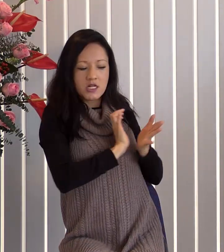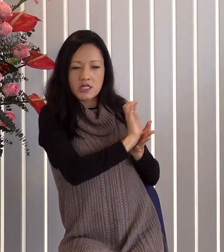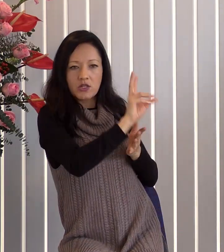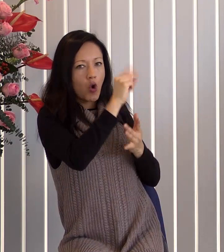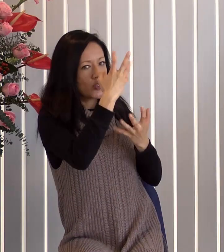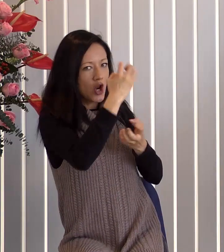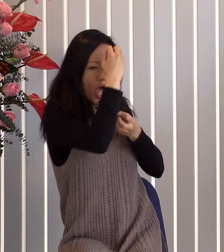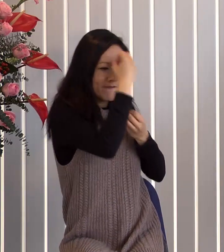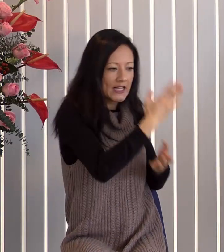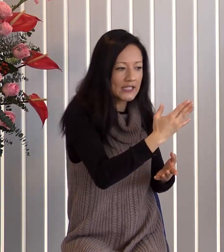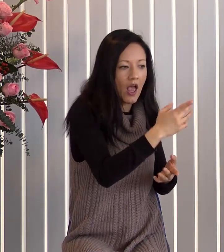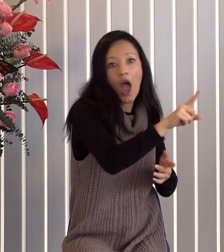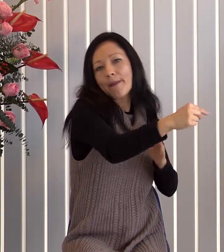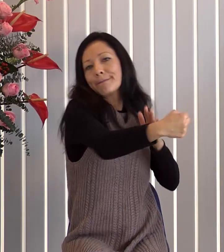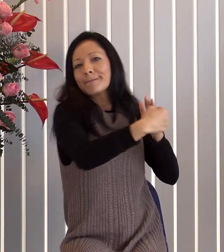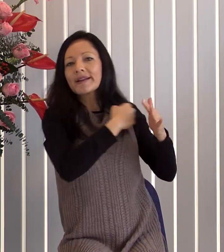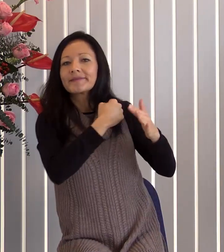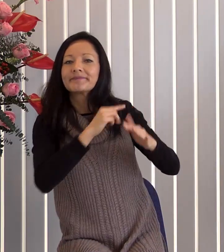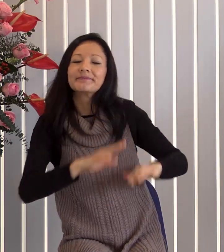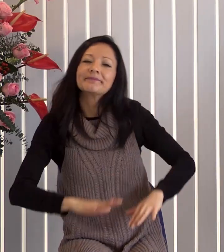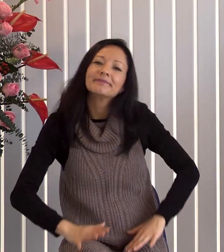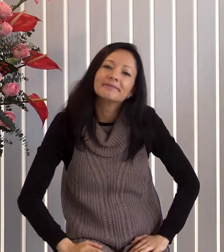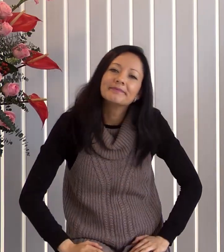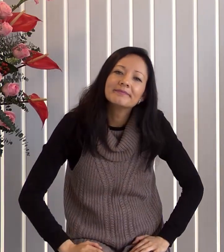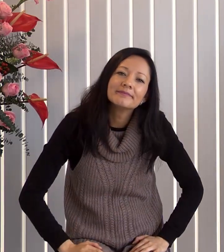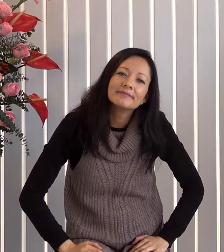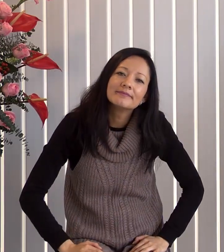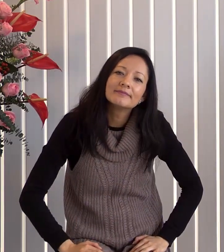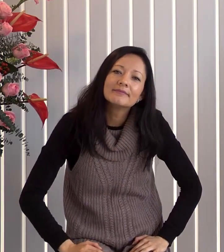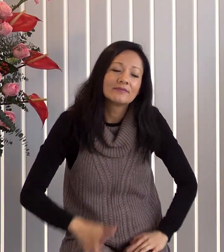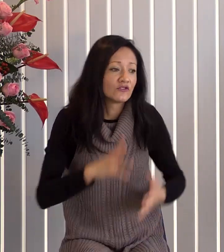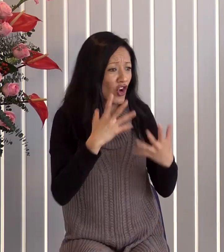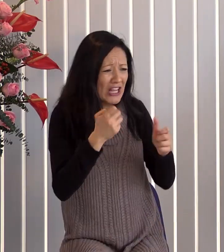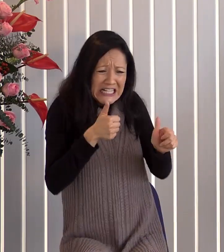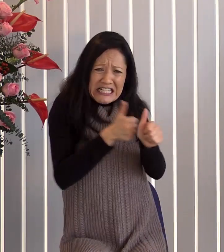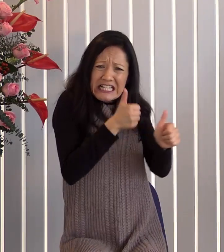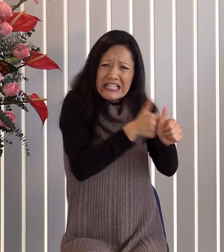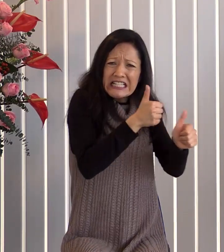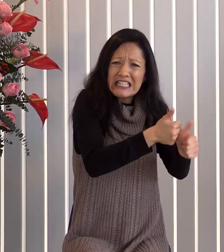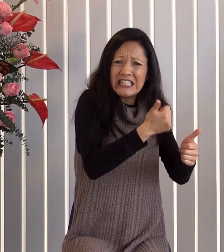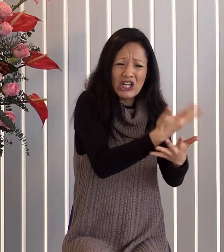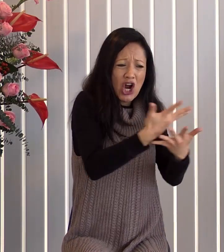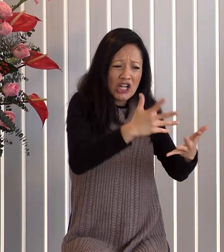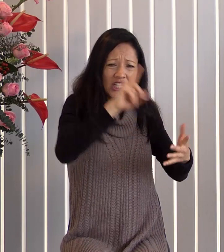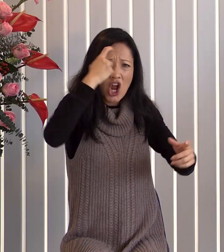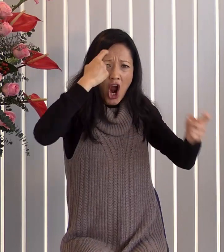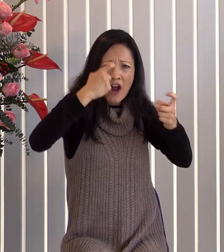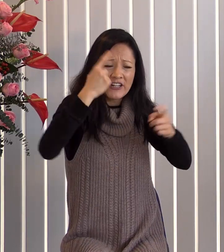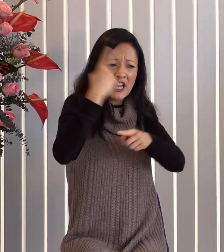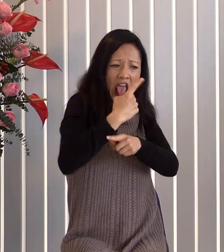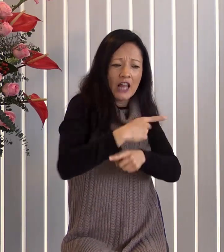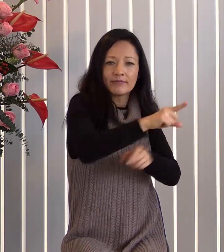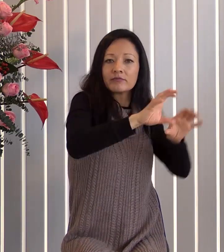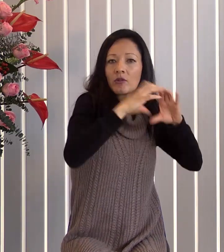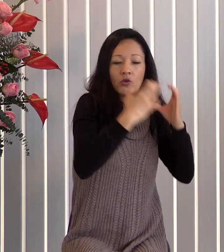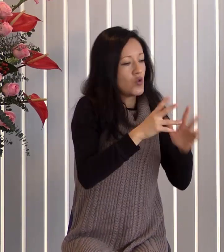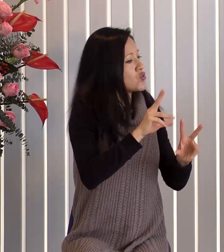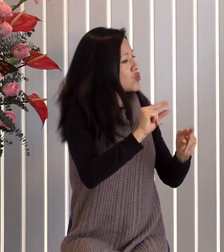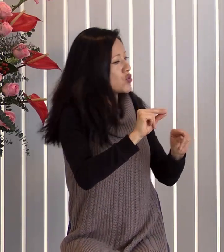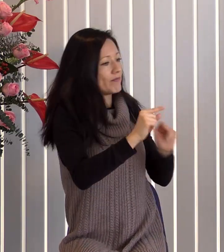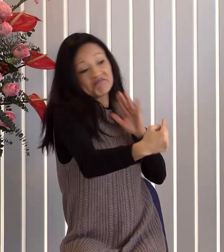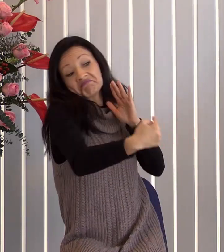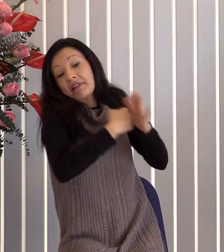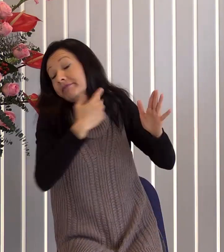serpiente antigua, diablo y Satanás, de no seguir el sistema. Y nosotros tendremos que decir, bueno,